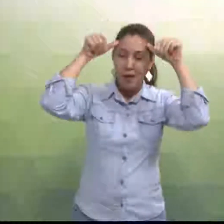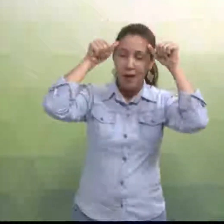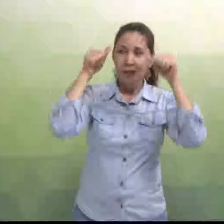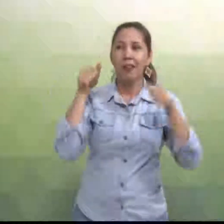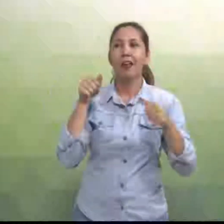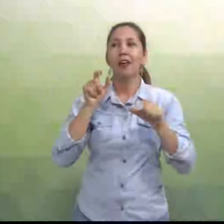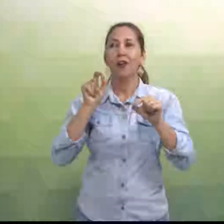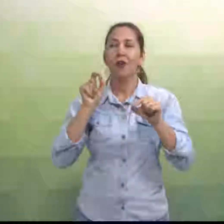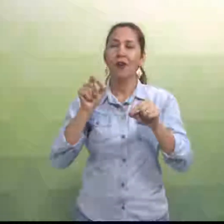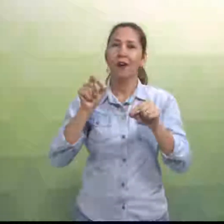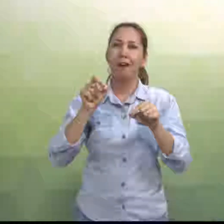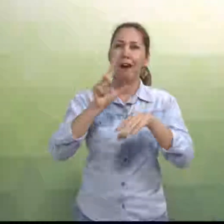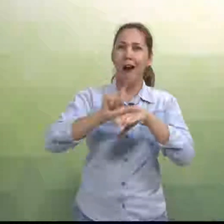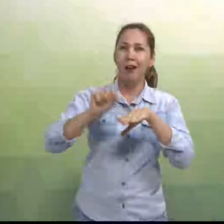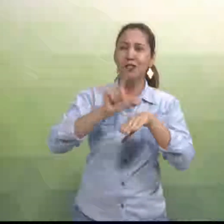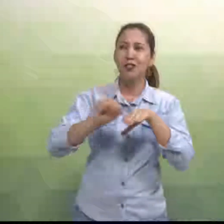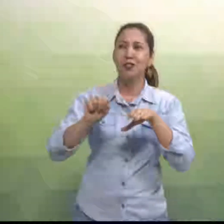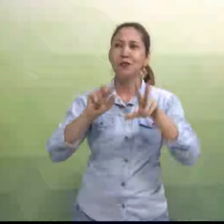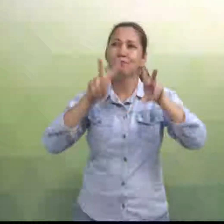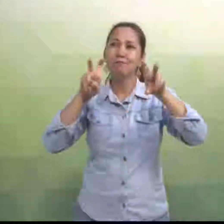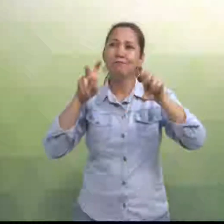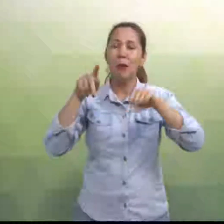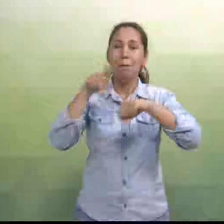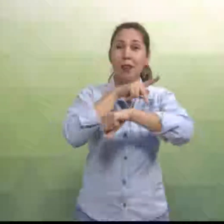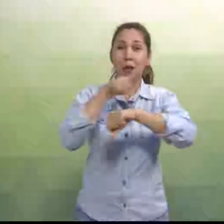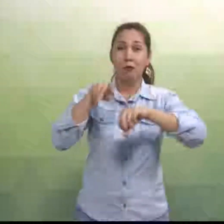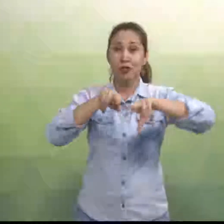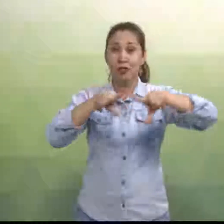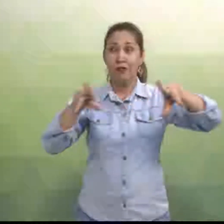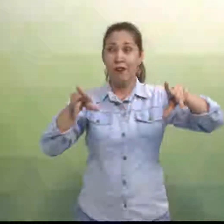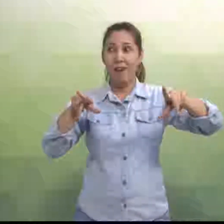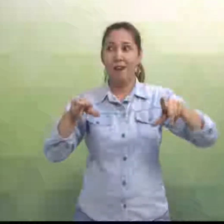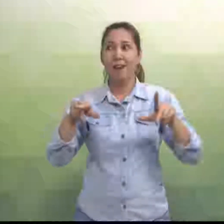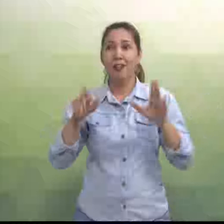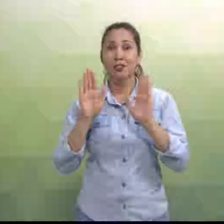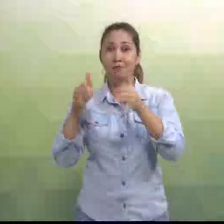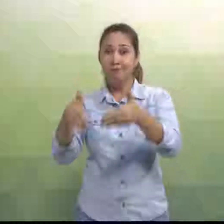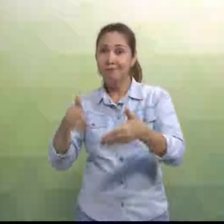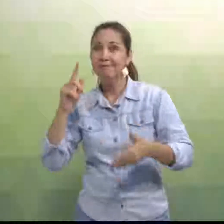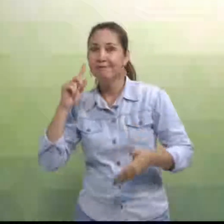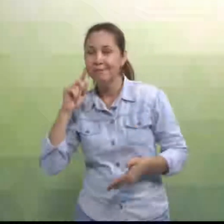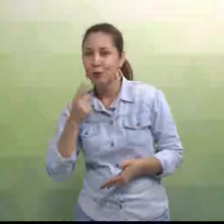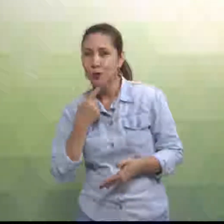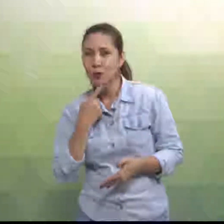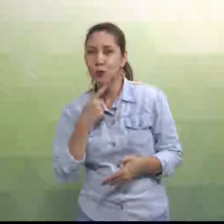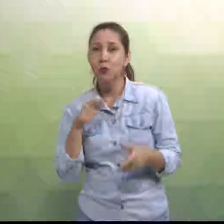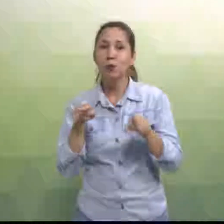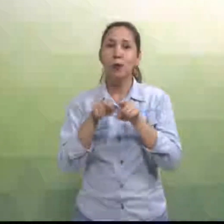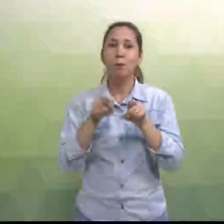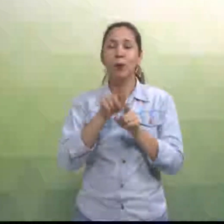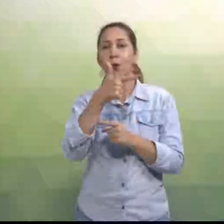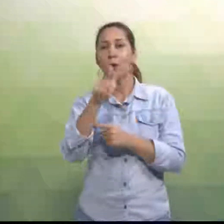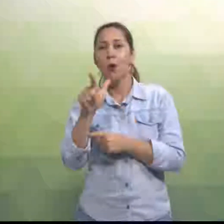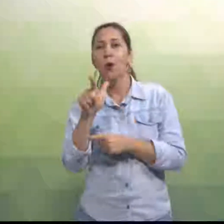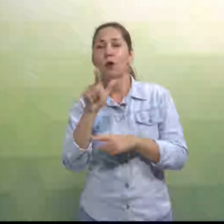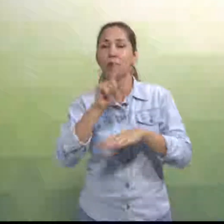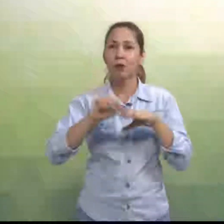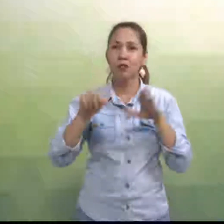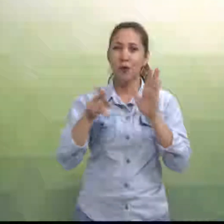material de Marianne Stuff, o artigo sobre pedagogia da diferença com foco no surdo. E também tem um artigo